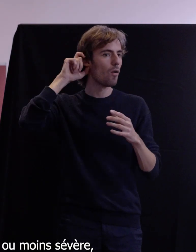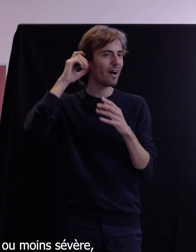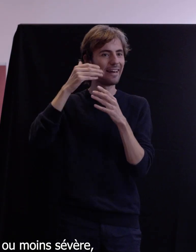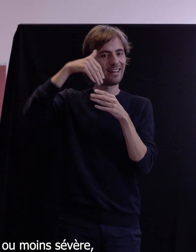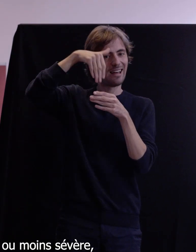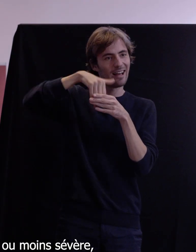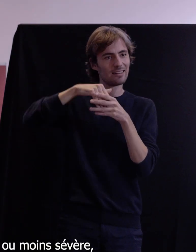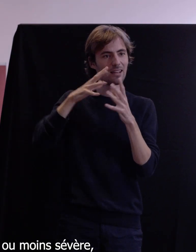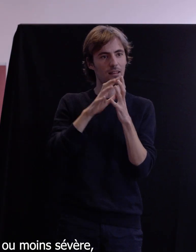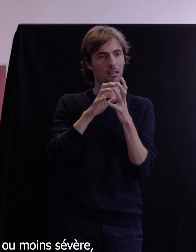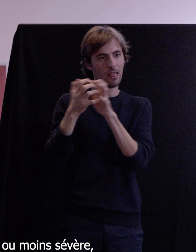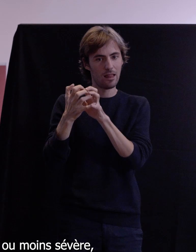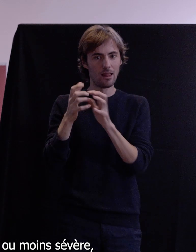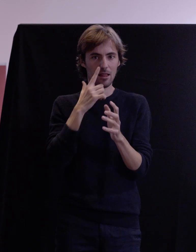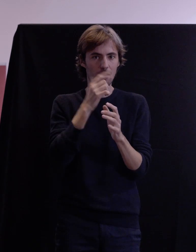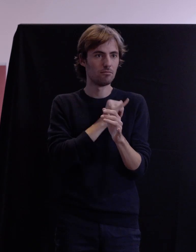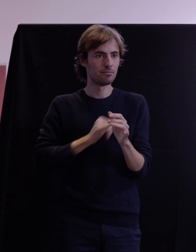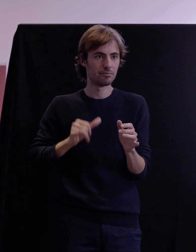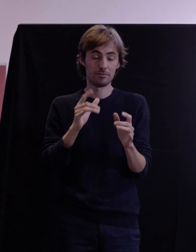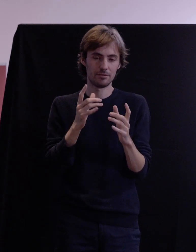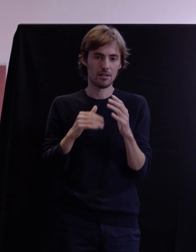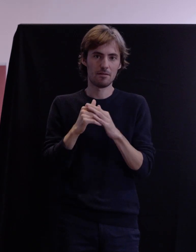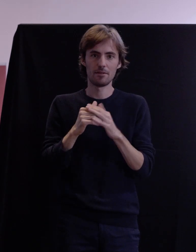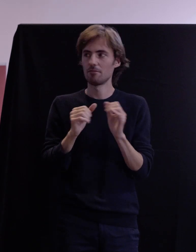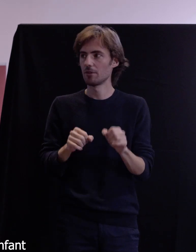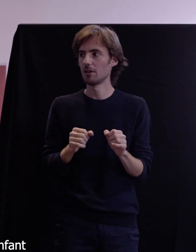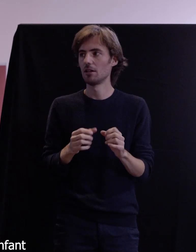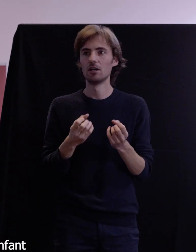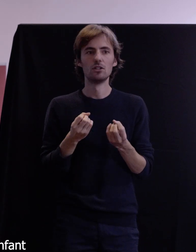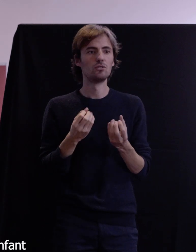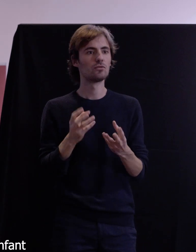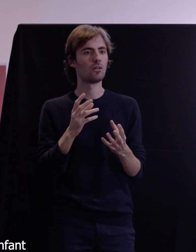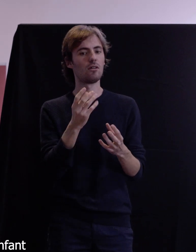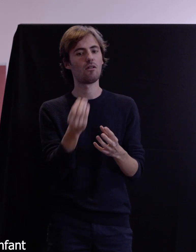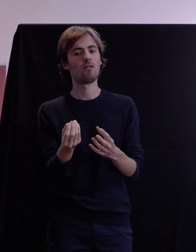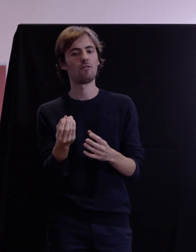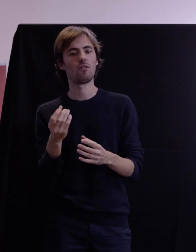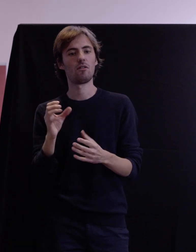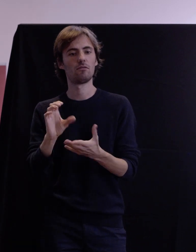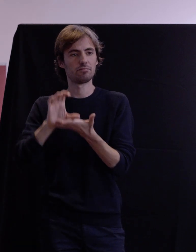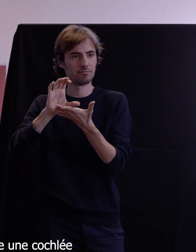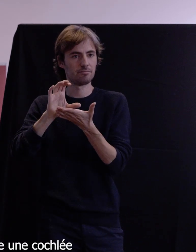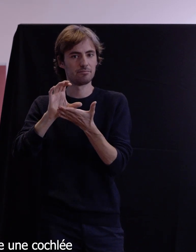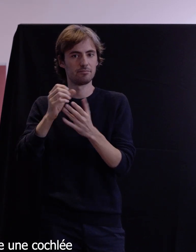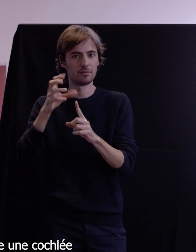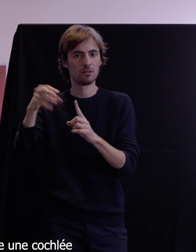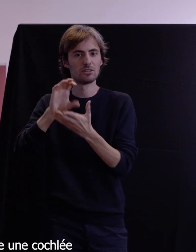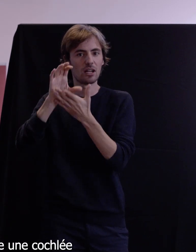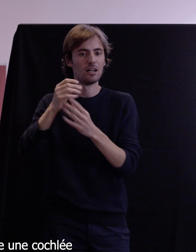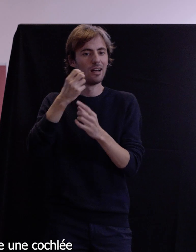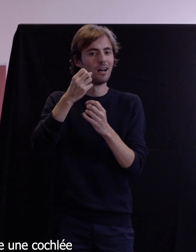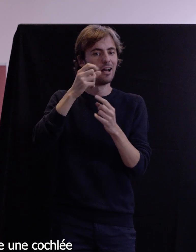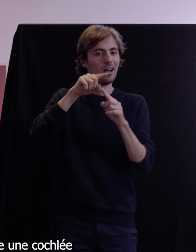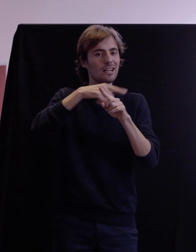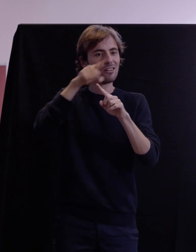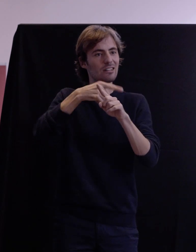interne, plus ou moins sévères. Il peut y avoir, alors là, c'est de façon générale, en général, chez l'enfant qui a un syndrome Charge, il y a toujours une cochlée, mais ça peut être une cochlée qui peut